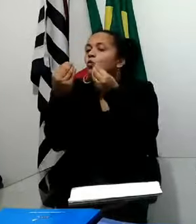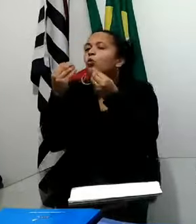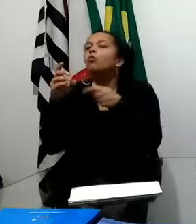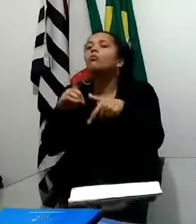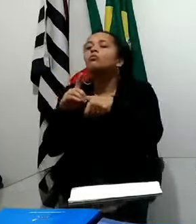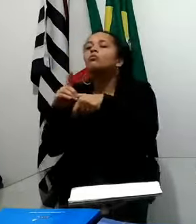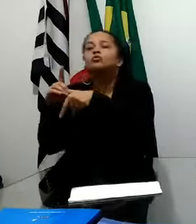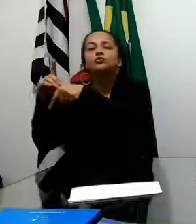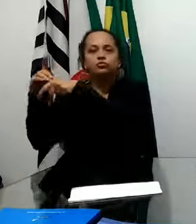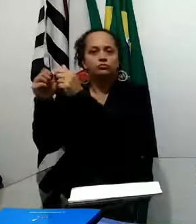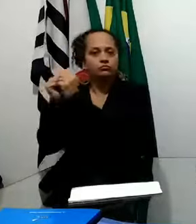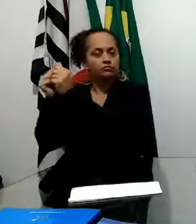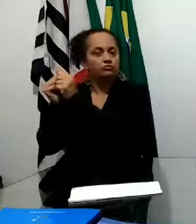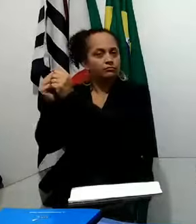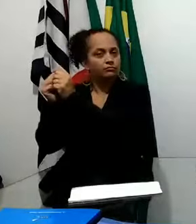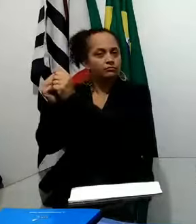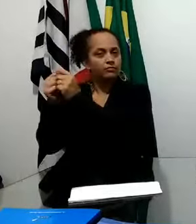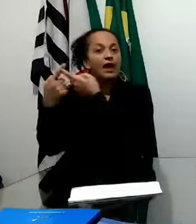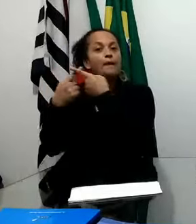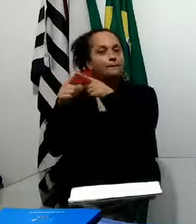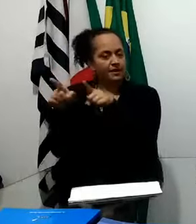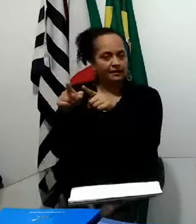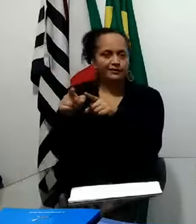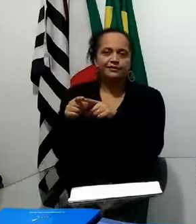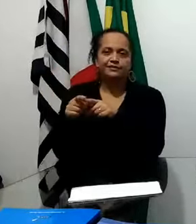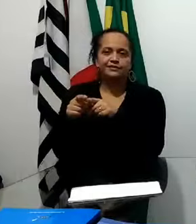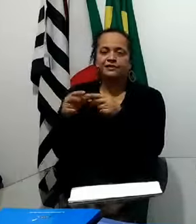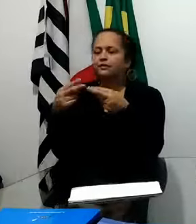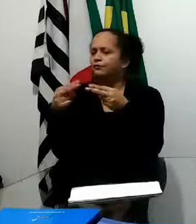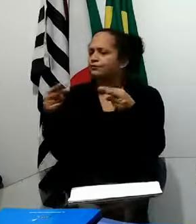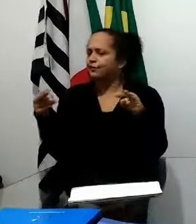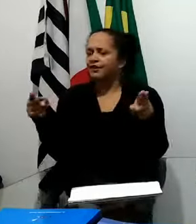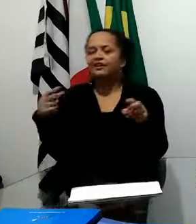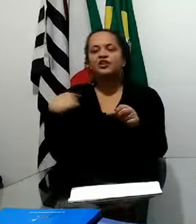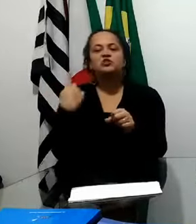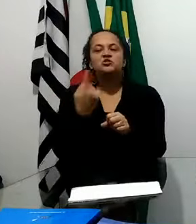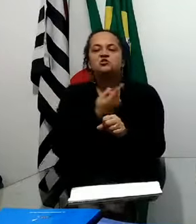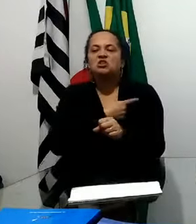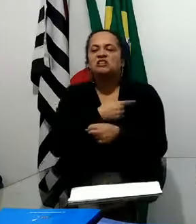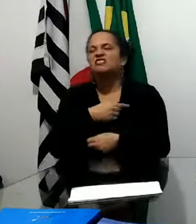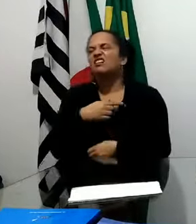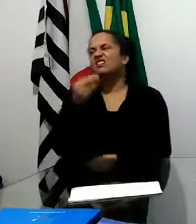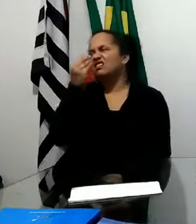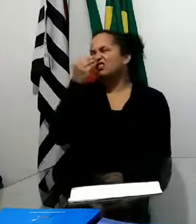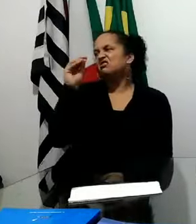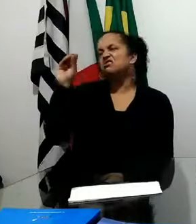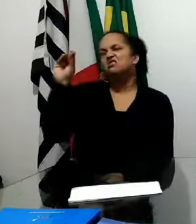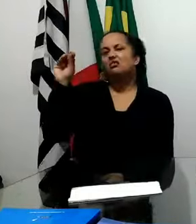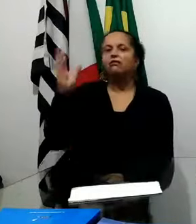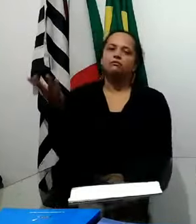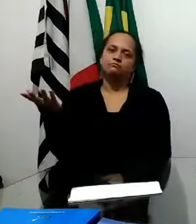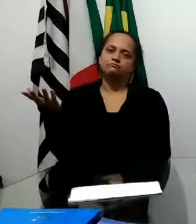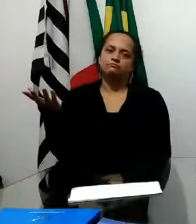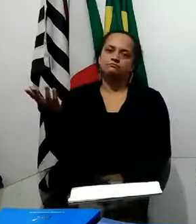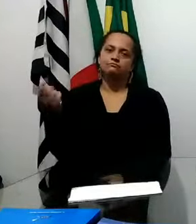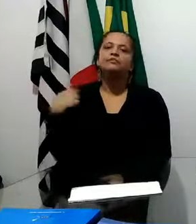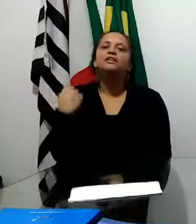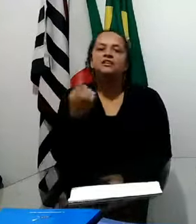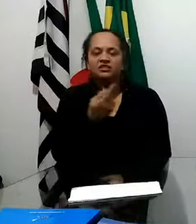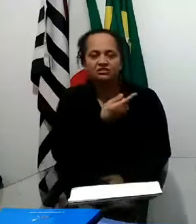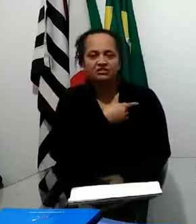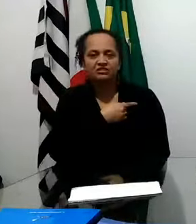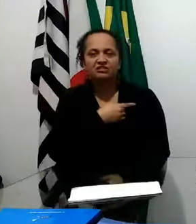Mas muitas vezes temos negligenciado a prática desses princípios e temos vivido no âmbito